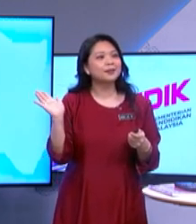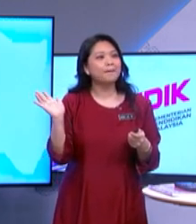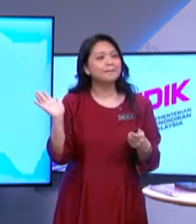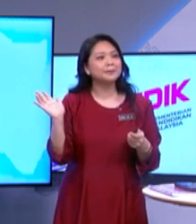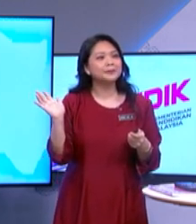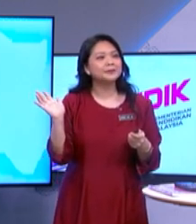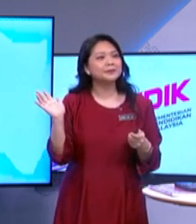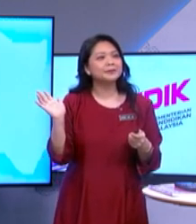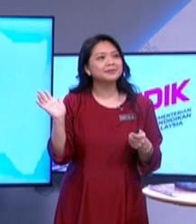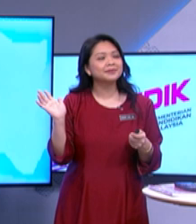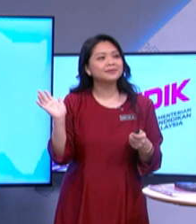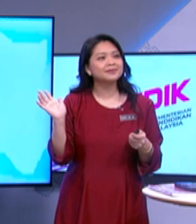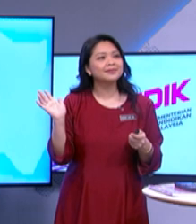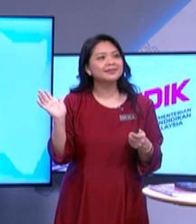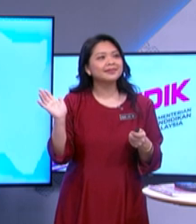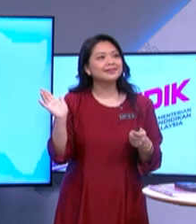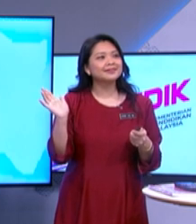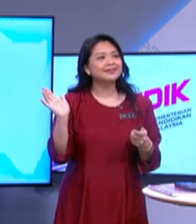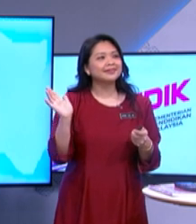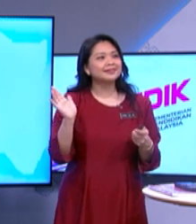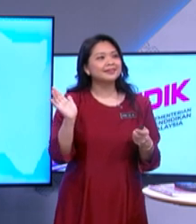Ayo kita lihat jawabannya kawan kita berikan